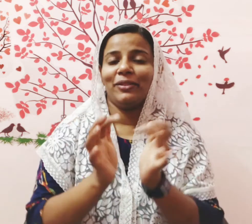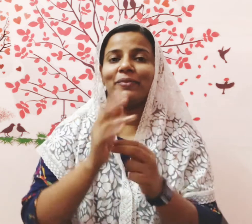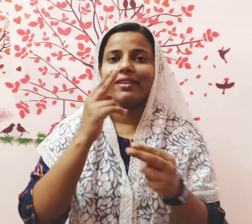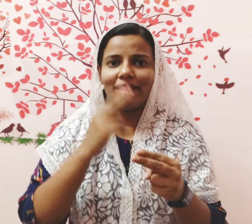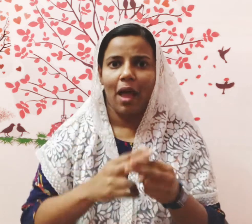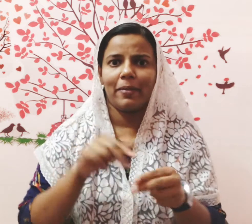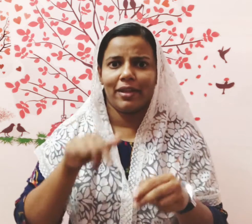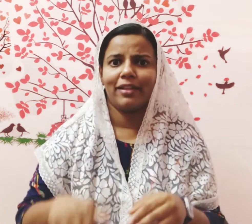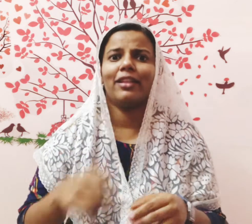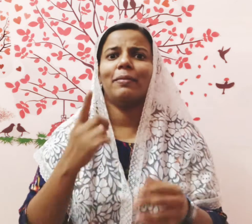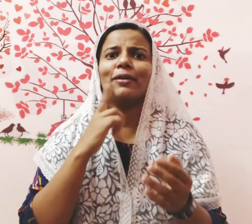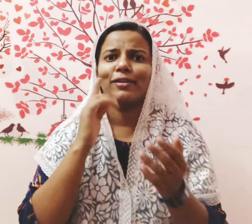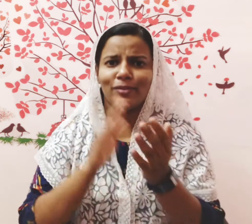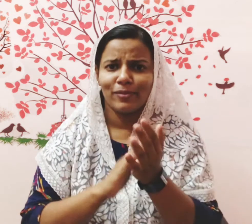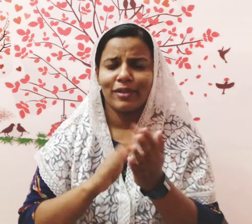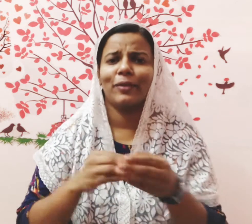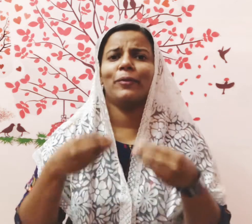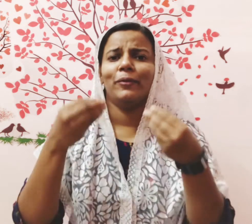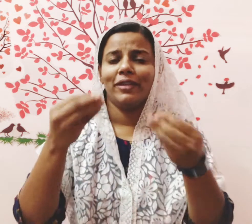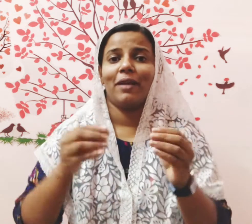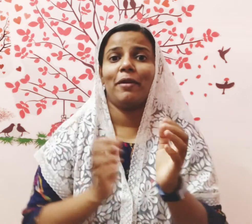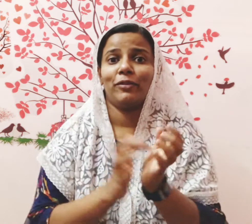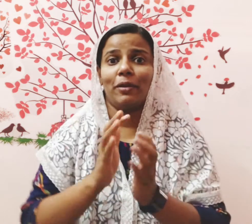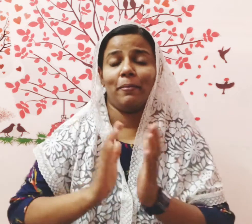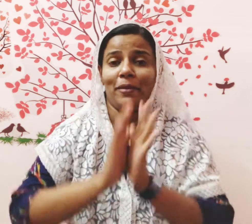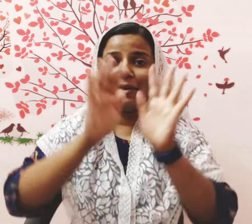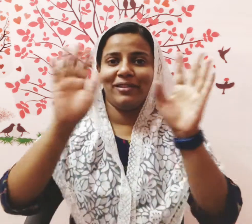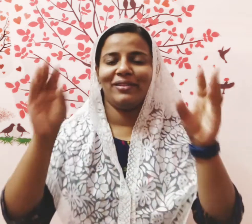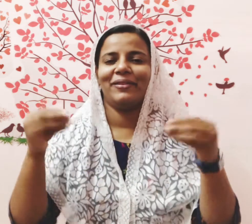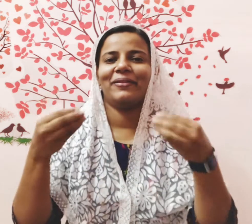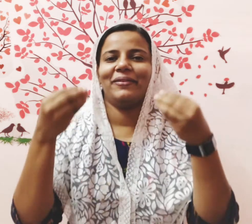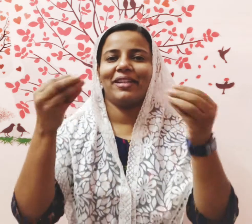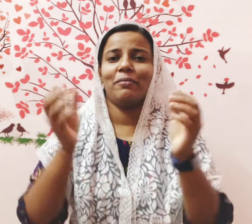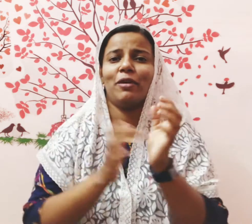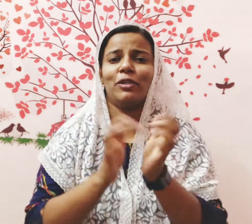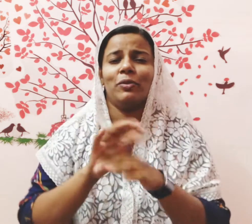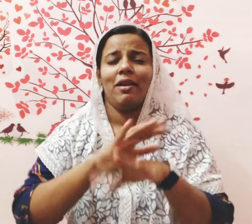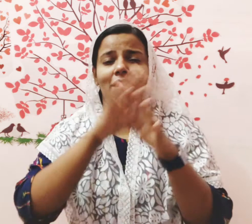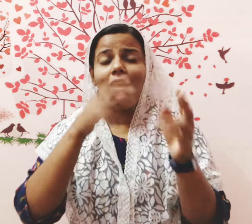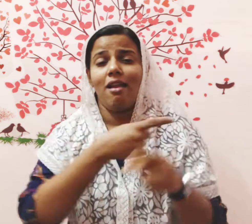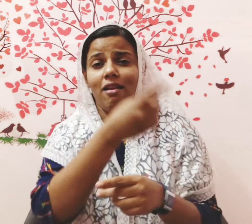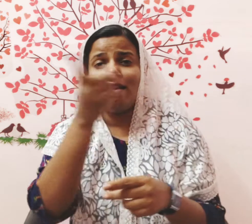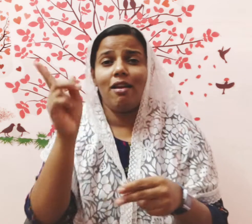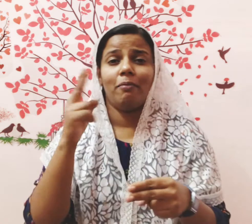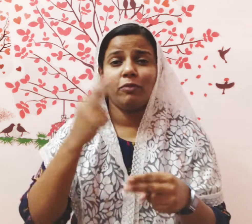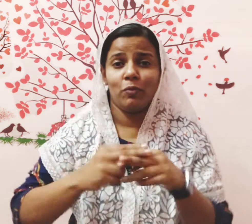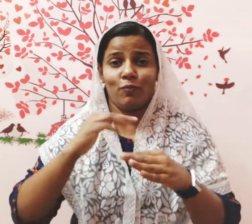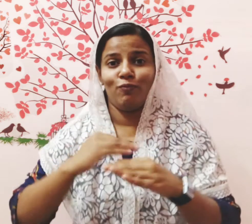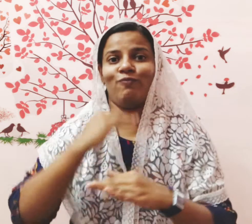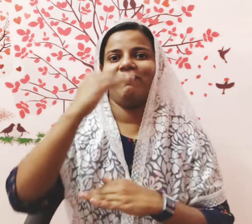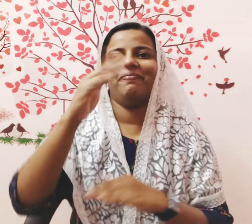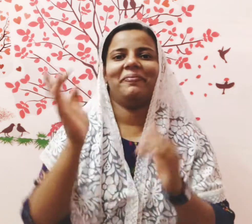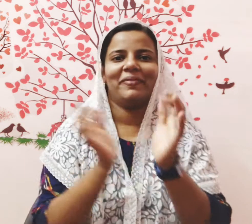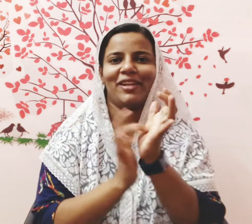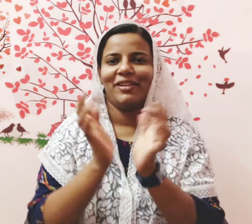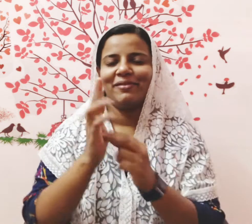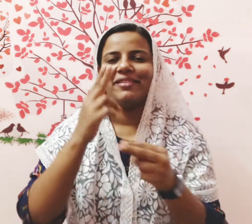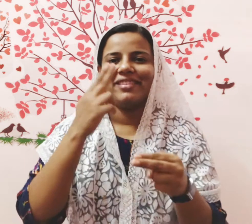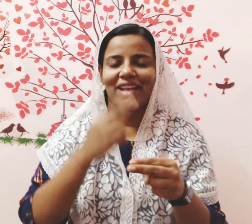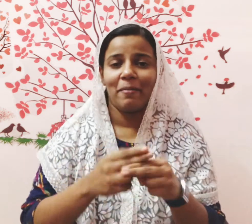നാമത്തെ വാഴ്ത്താം, ആ നാമത്തെ പുകഴ്ത്താം, ആ നാമത്തിന് മഹത്വം കരേറ്റാം. ആ നാമം സകല നാമത്തിലും മേലായ നാമം, ആ നാമം